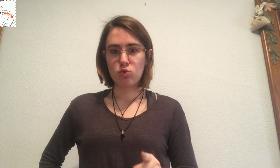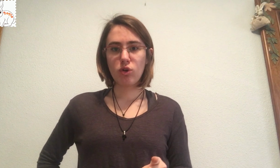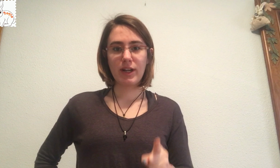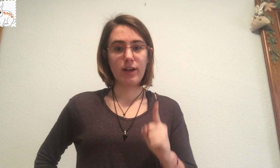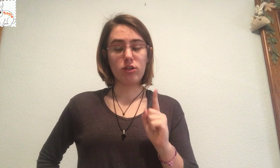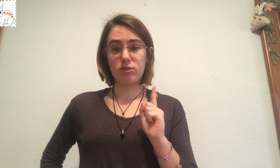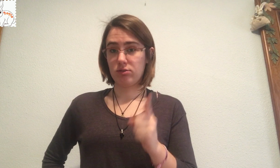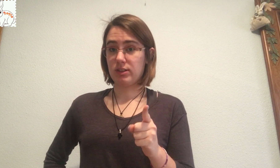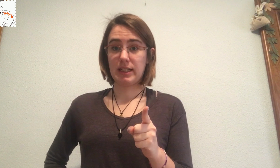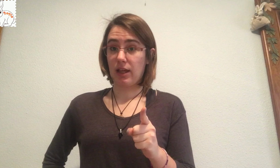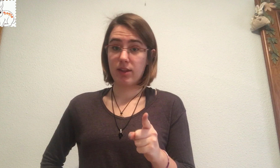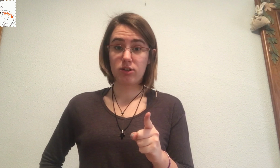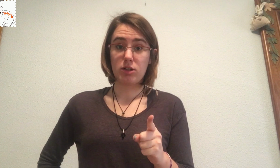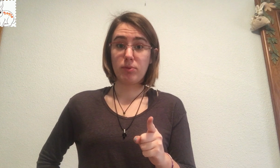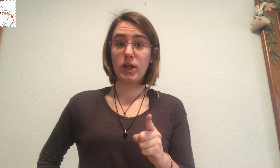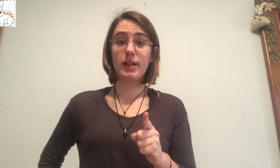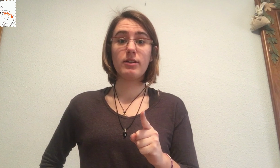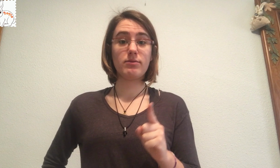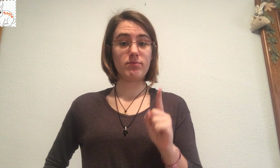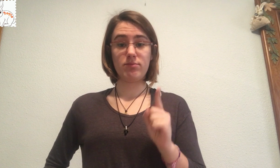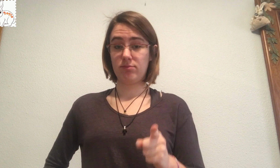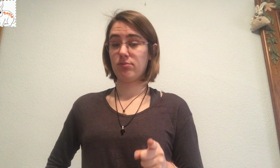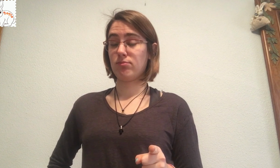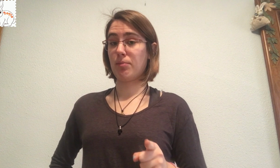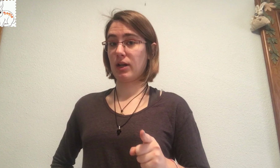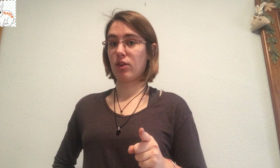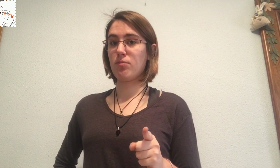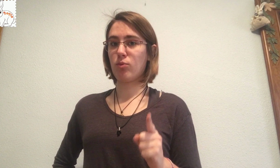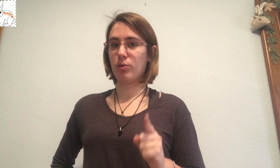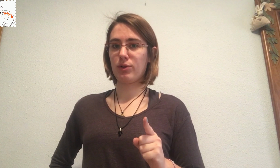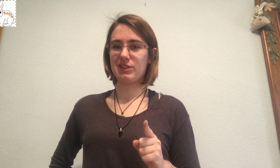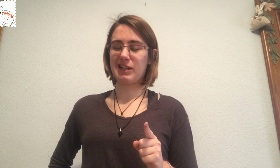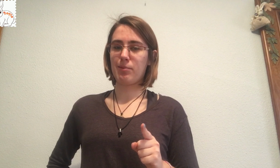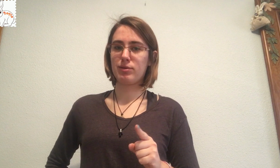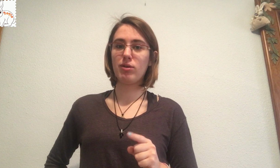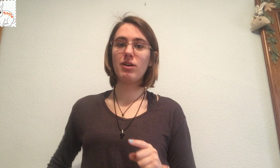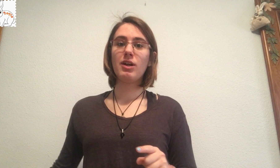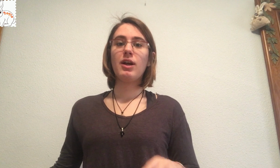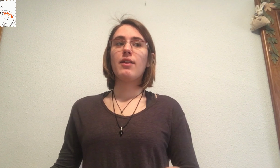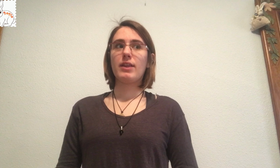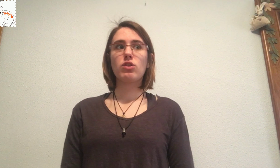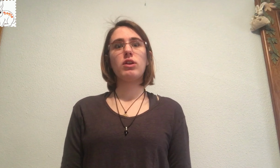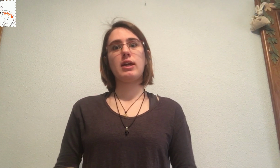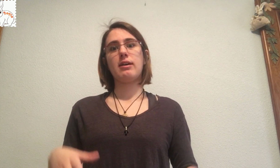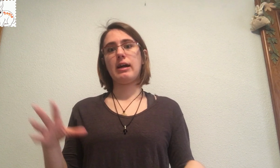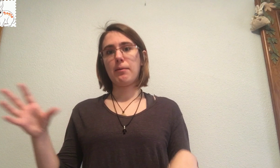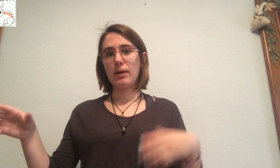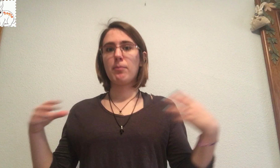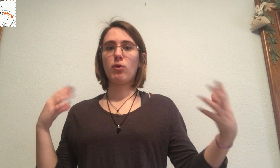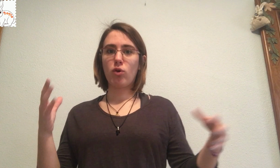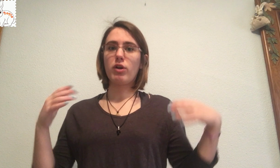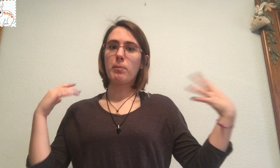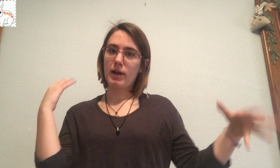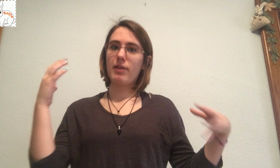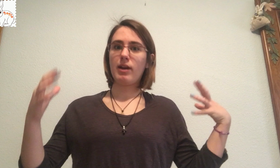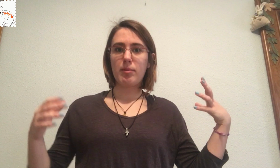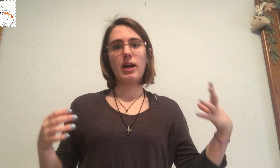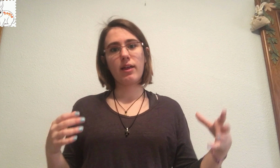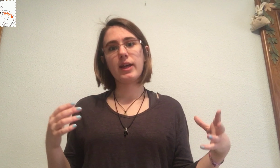chulo que, sin haceros spoiler Me pareció muy bueno ese capítulo Dentro de que cambia un poco y rompe la dinámica de